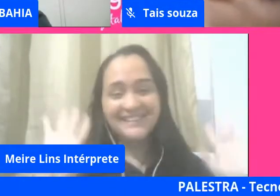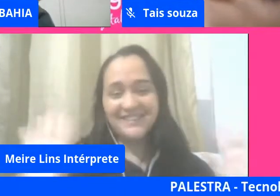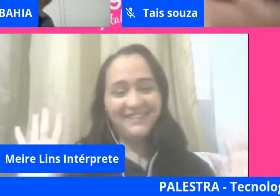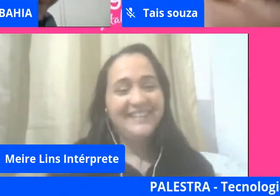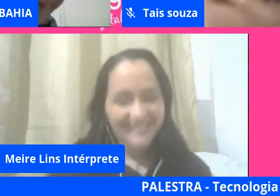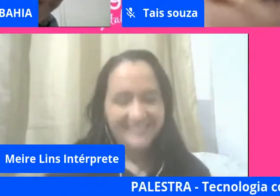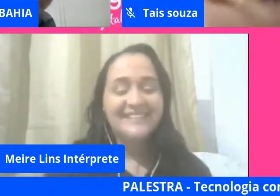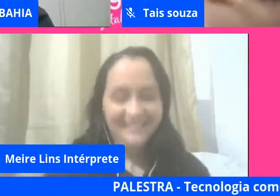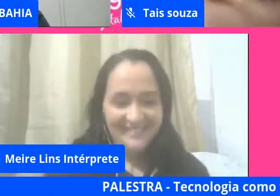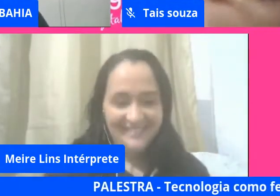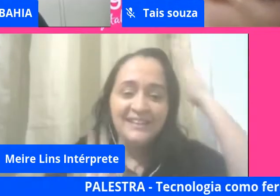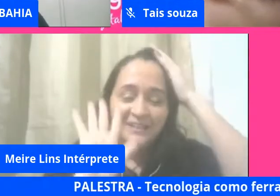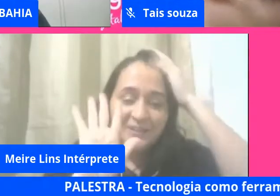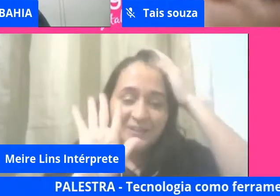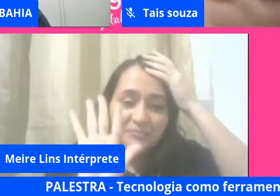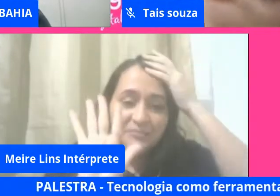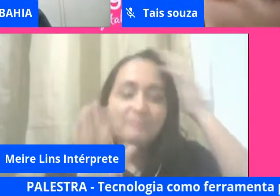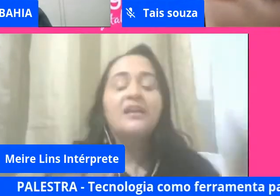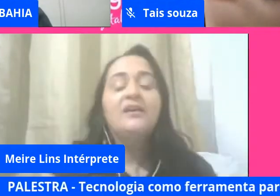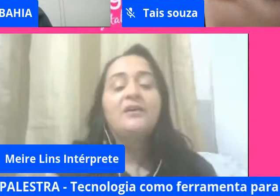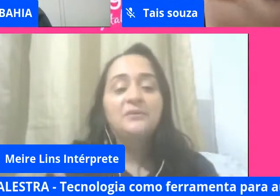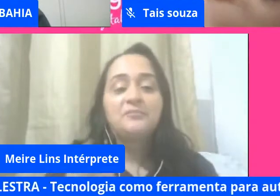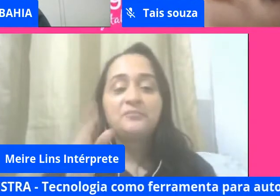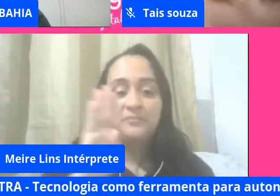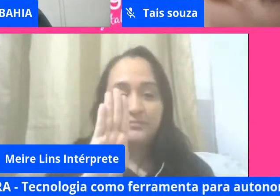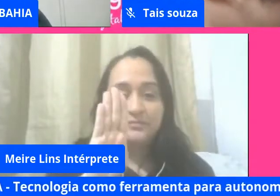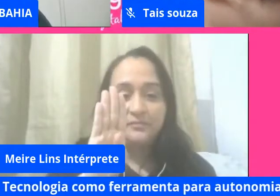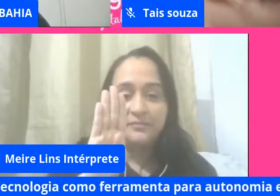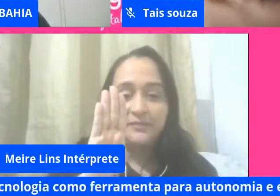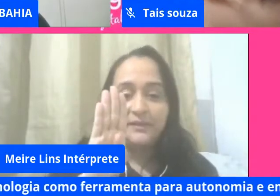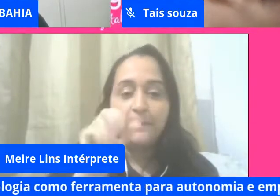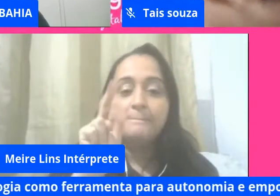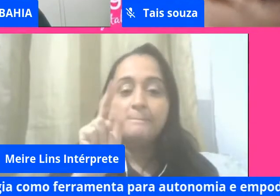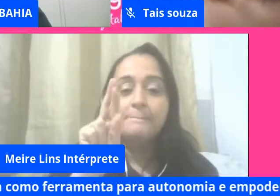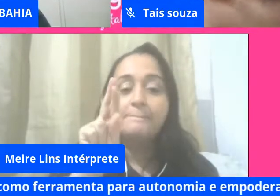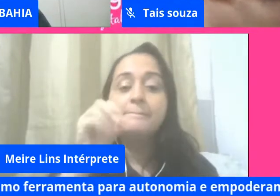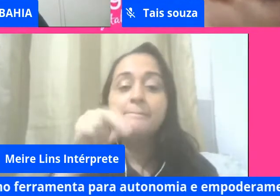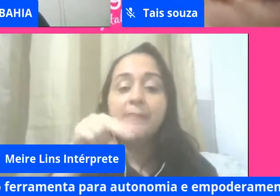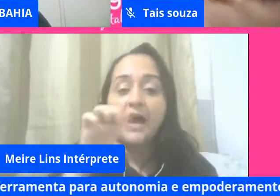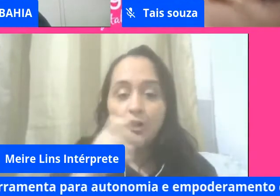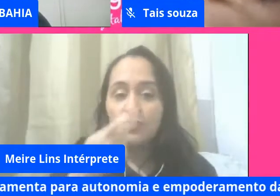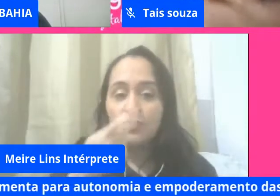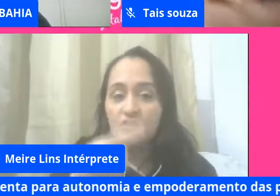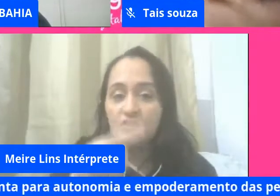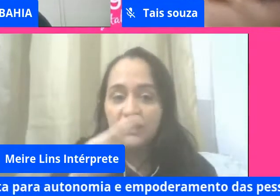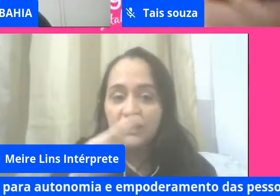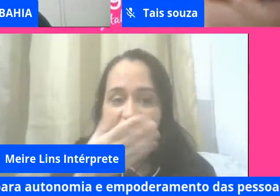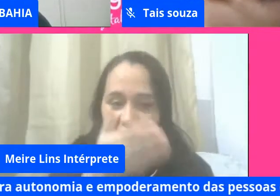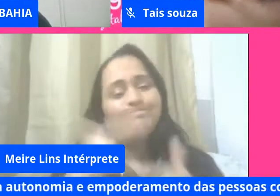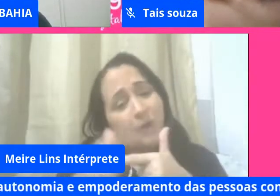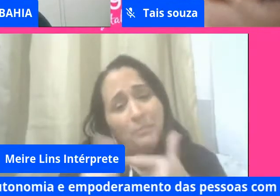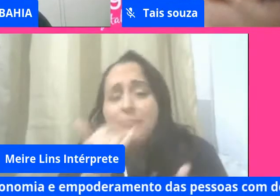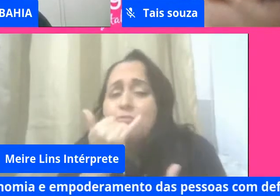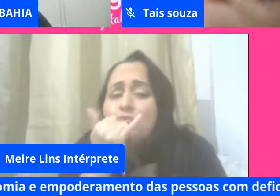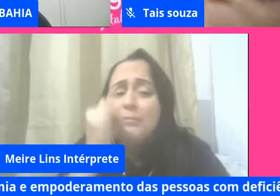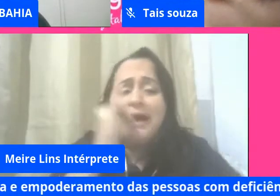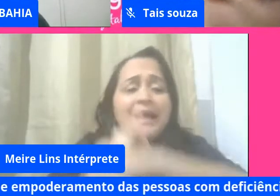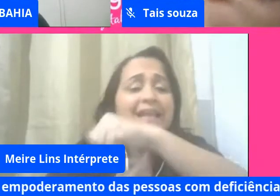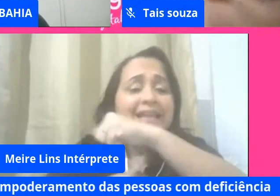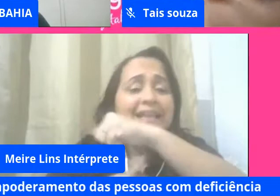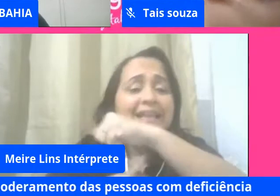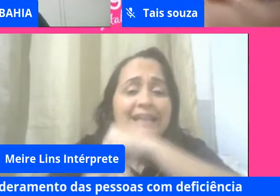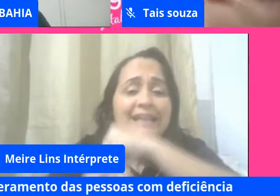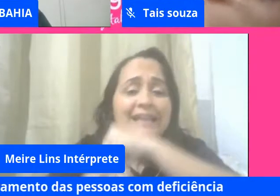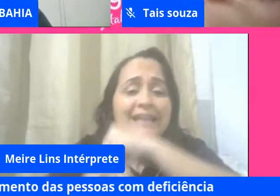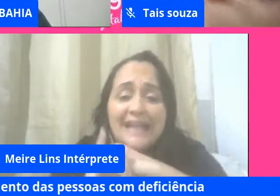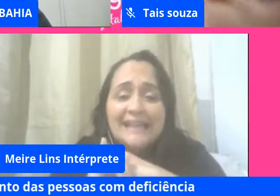está com um problema lá de sinal, internet, é isso mesmo. Né? Eu estava aqui brincando com ela agora, dizendo que isso é vida real.